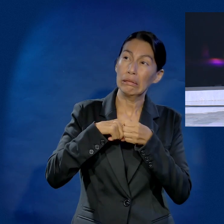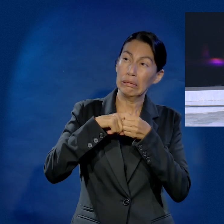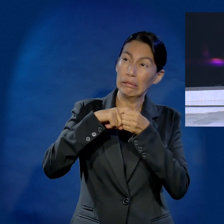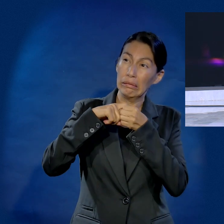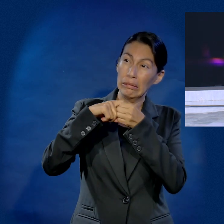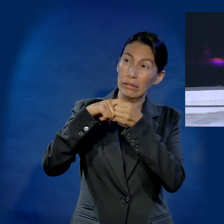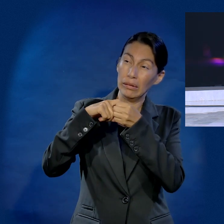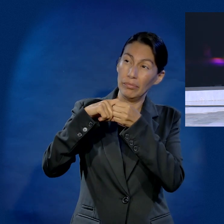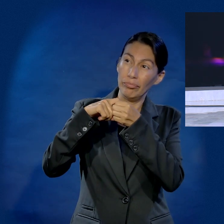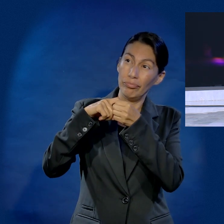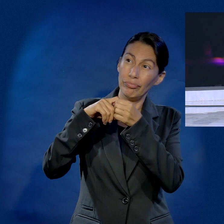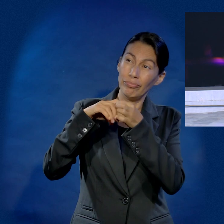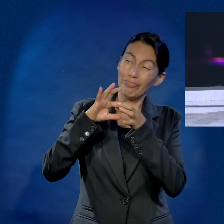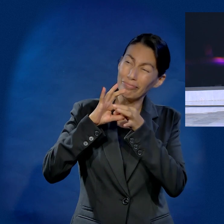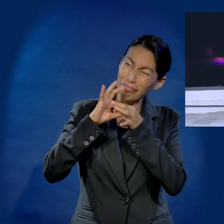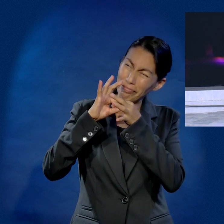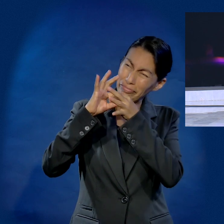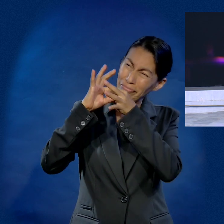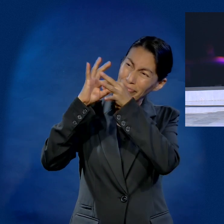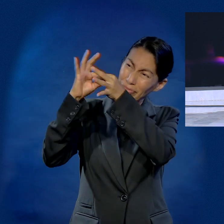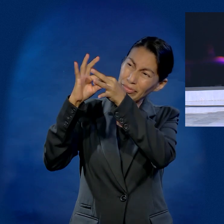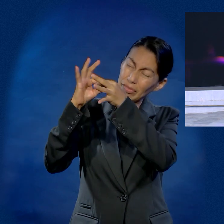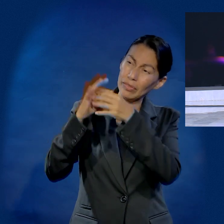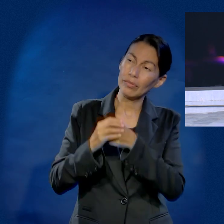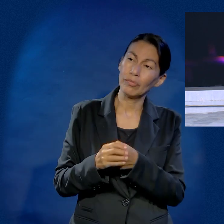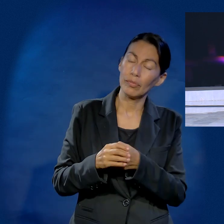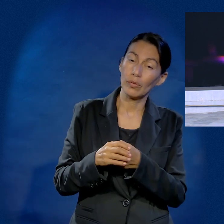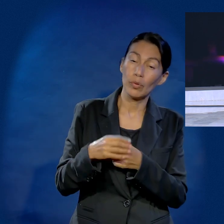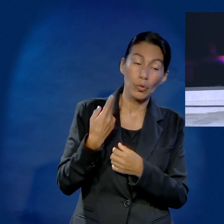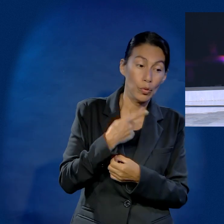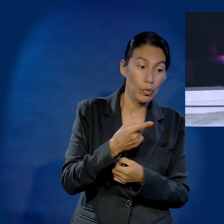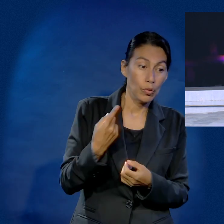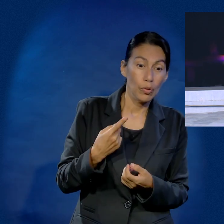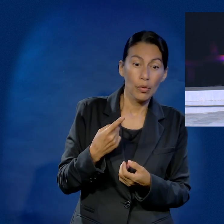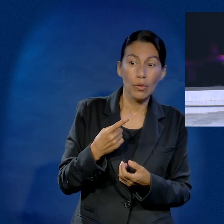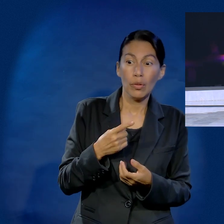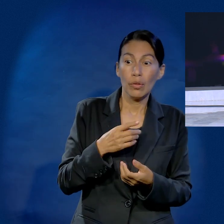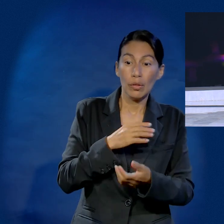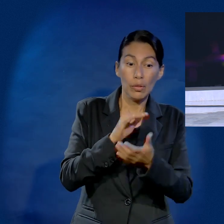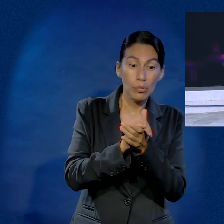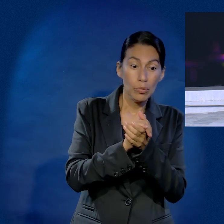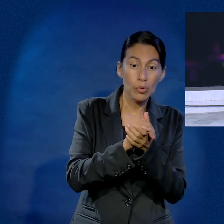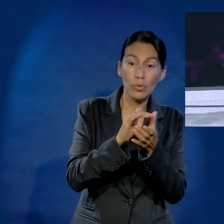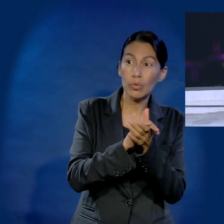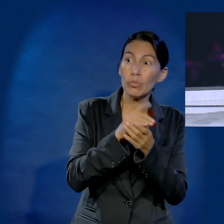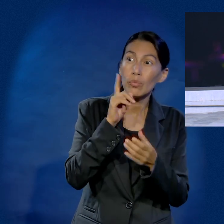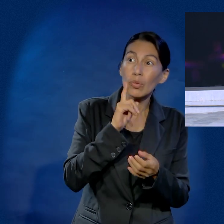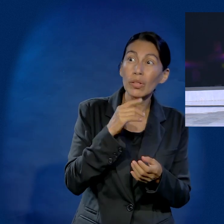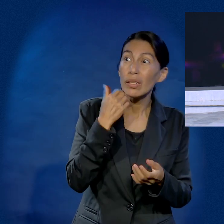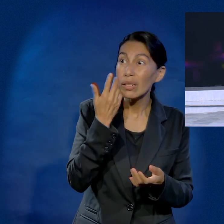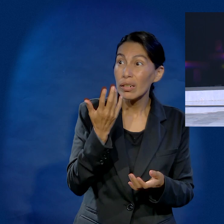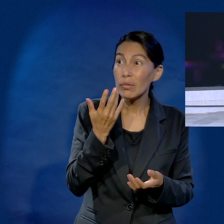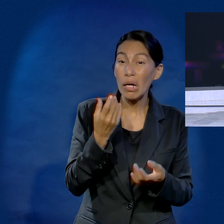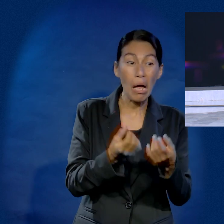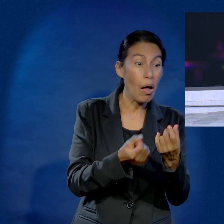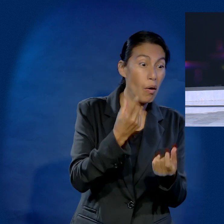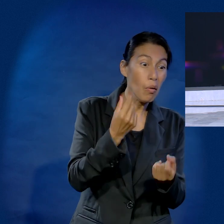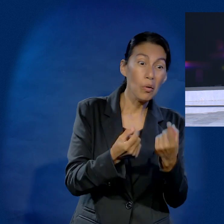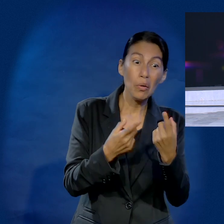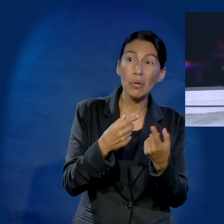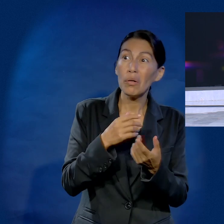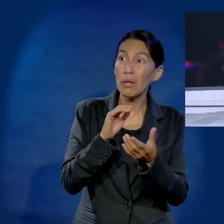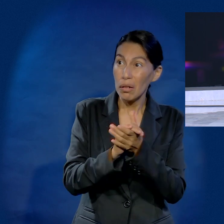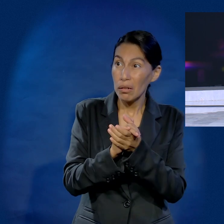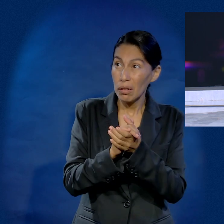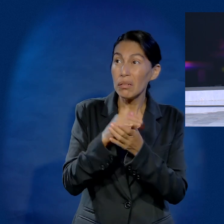necesitamos depender de ti al elegir un compañero, compañera para la vida? Hay varios muchachos aquí que no se